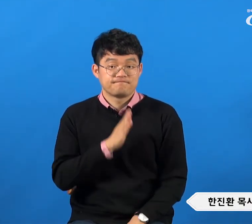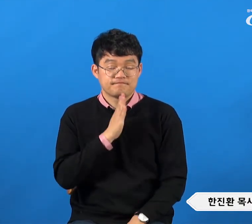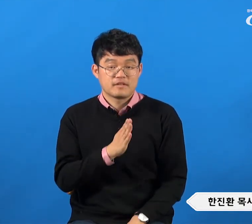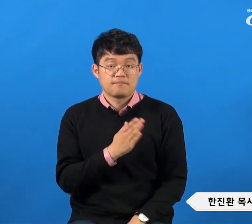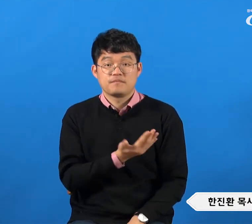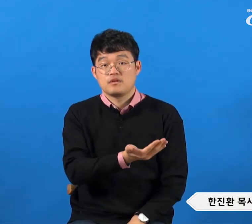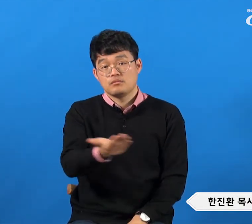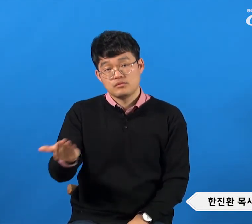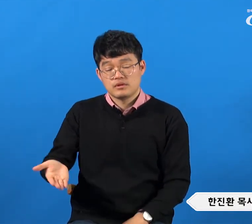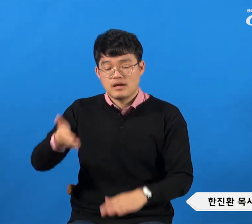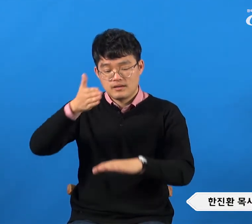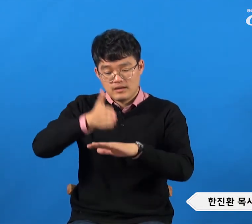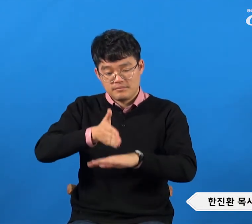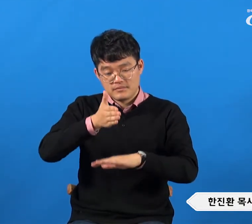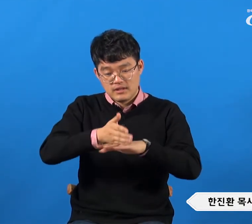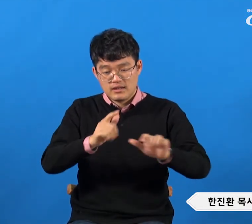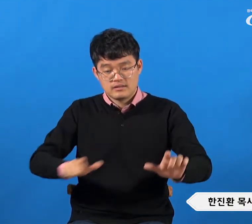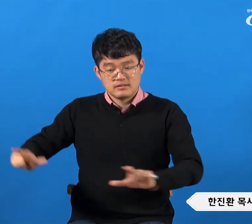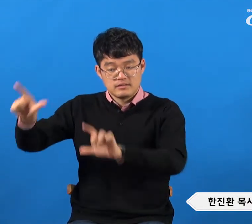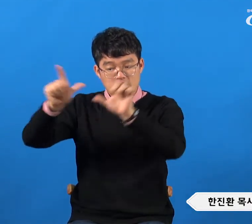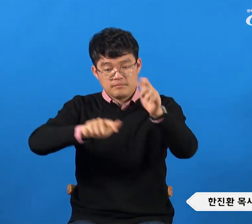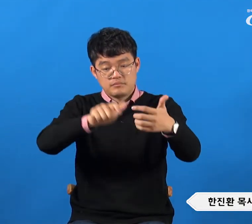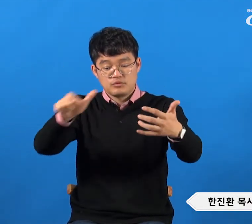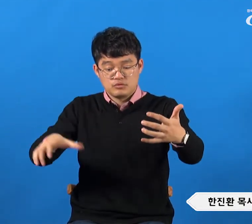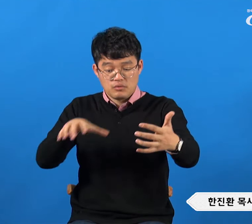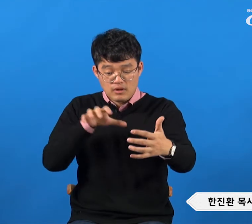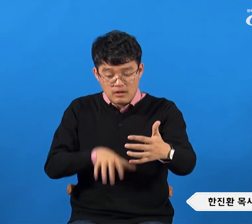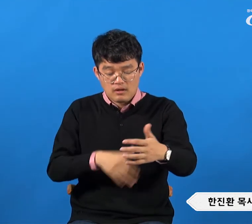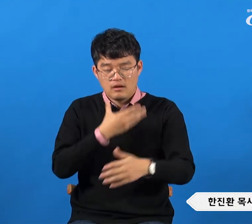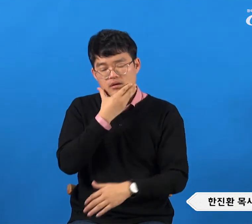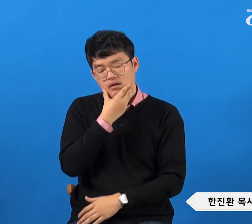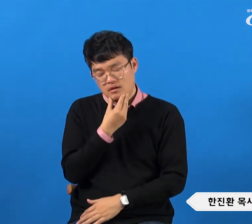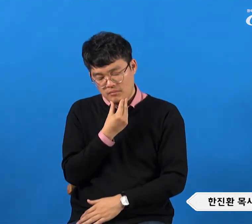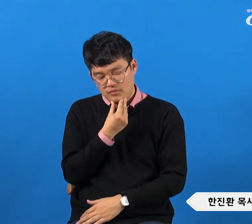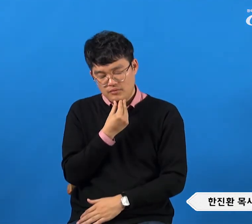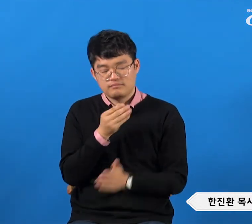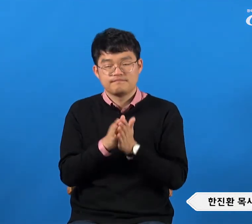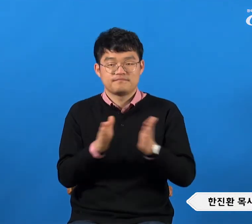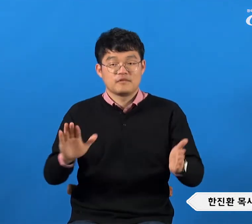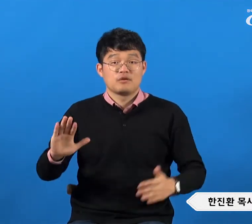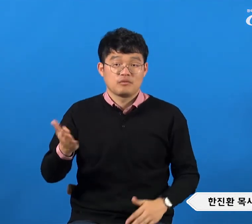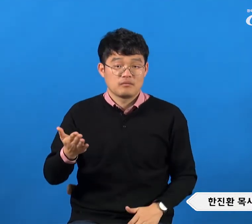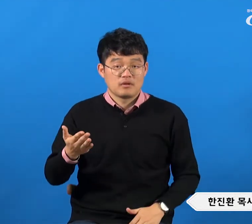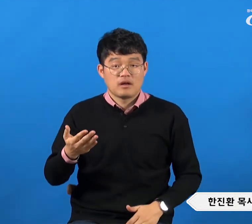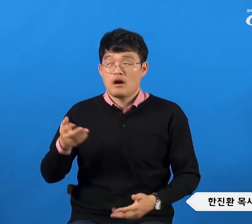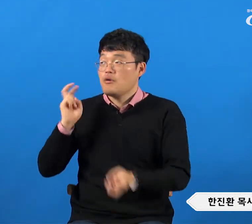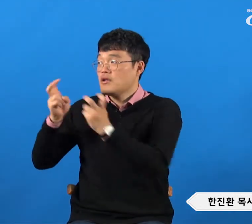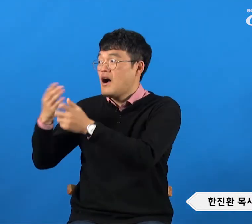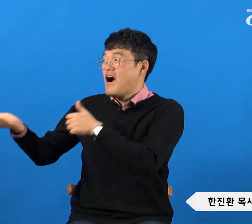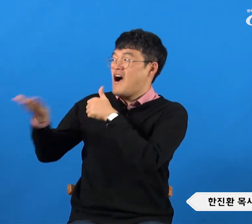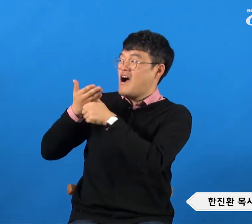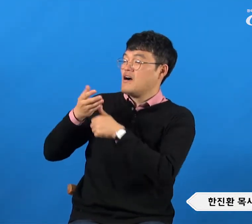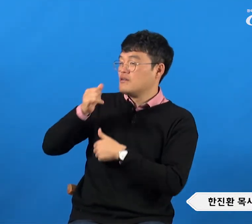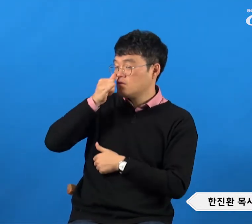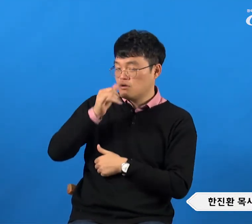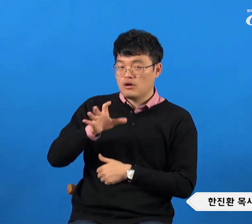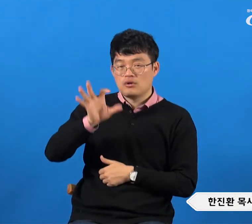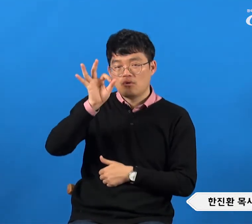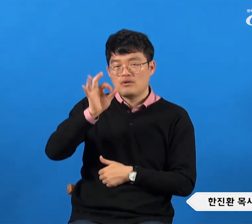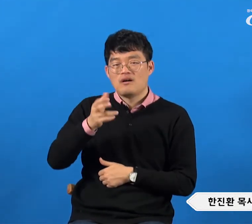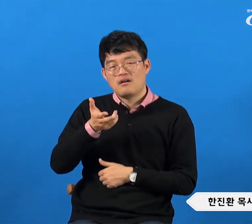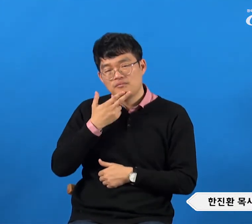그렇습니다. 감사하는 삶 속에 행복이 있습니다. 비록 실직을 당해도, 비록 돈이